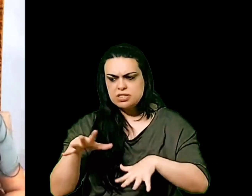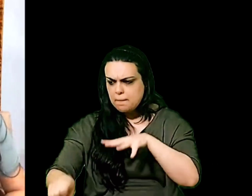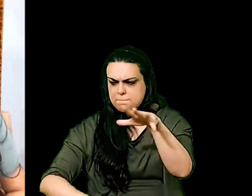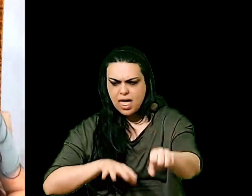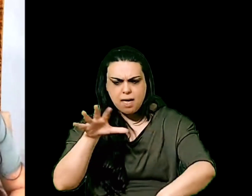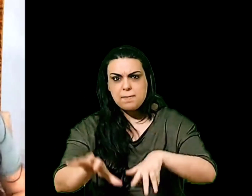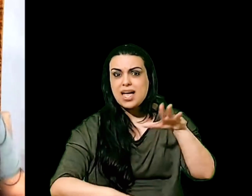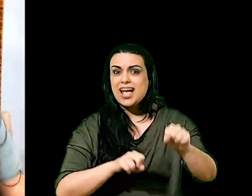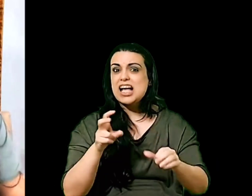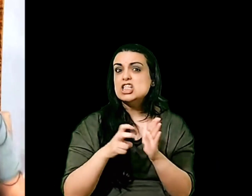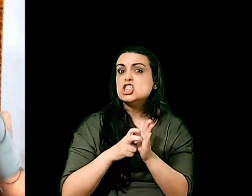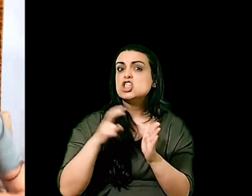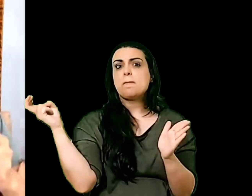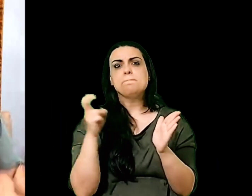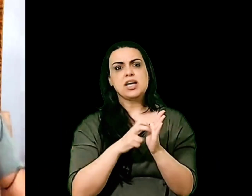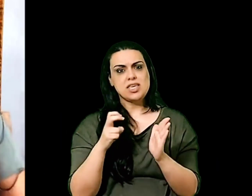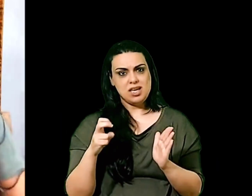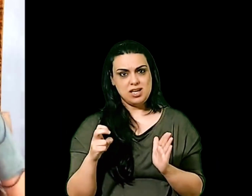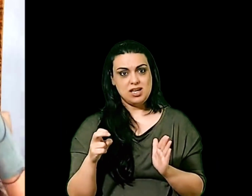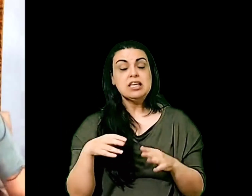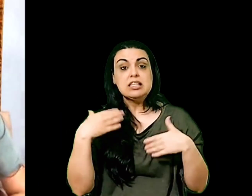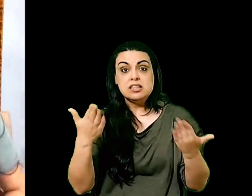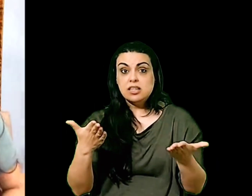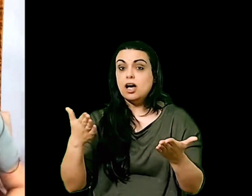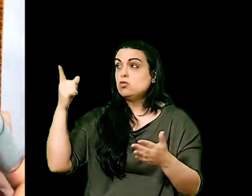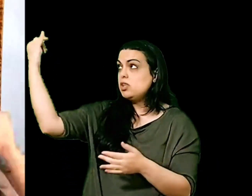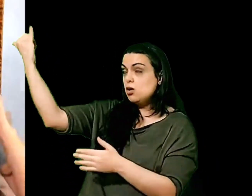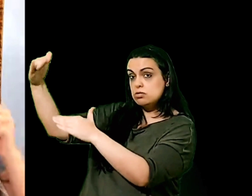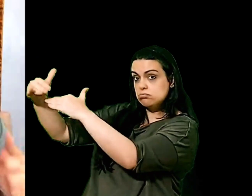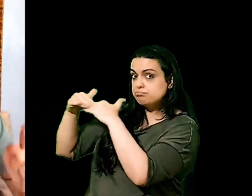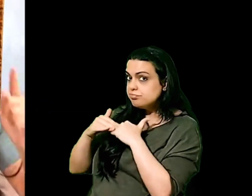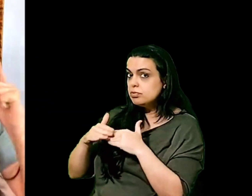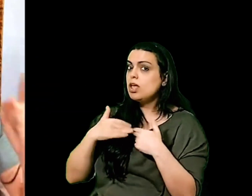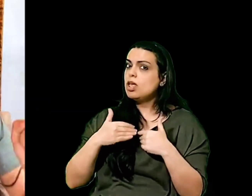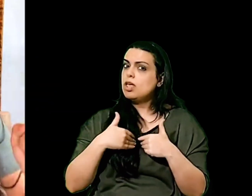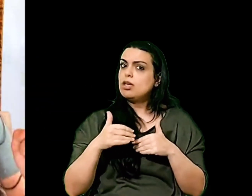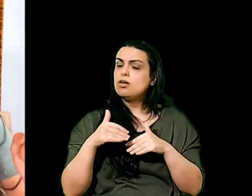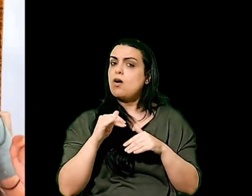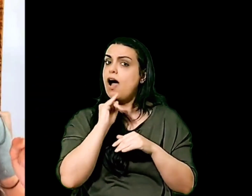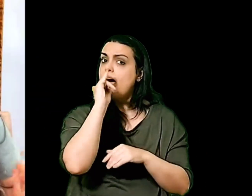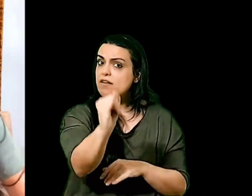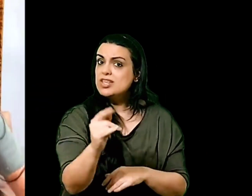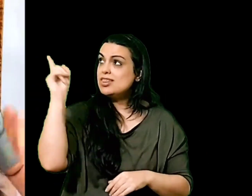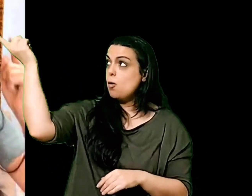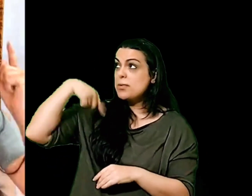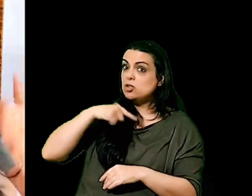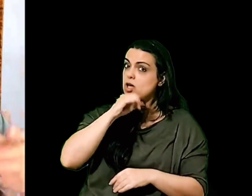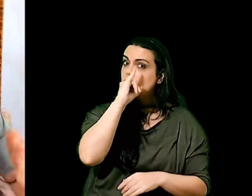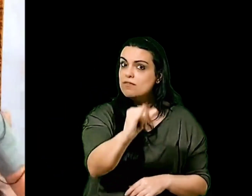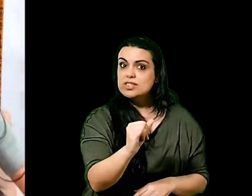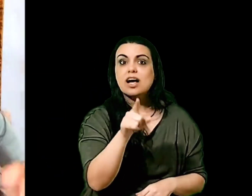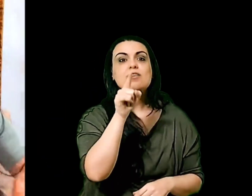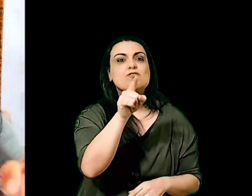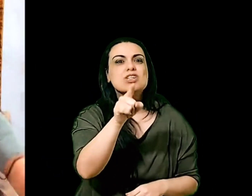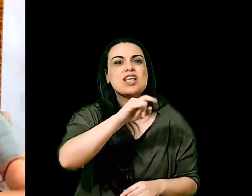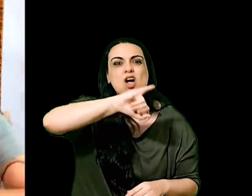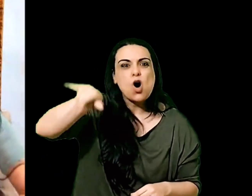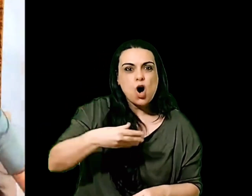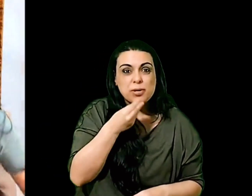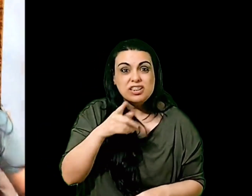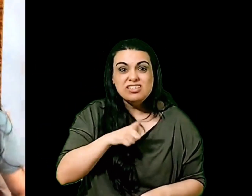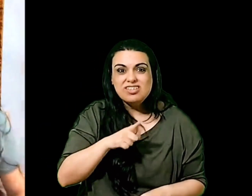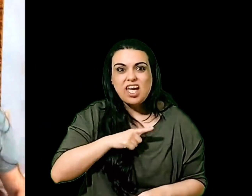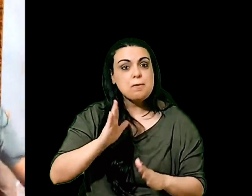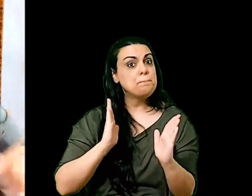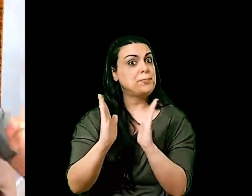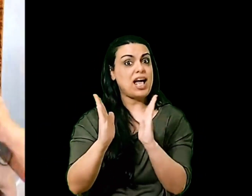manhã. E aí Deus falou para mim, fala para o meu povo, que quando eles discernirem o tempo da oportunidade, eles também vão discernir que a oportunidade